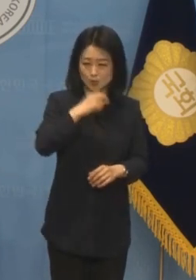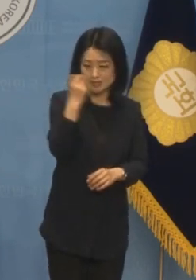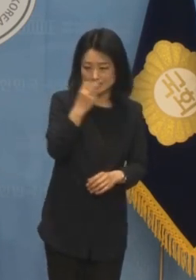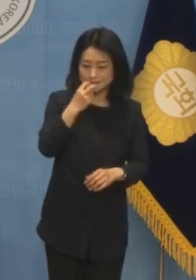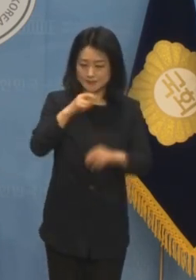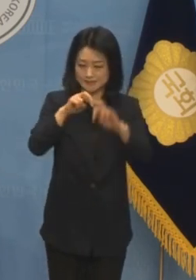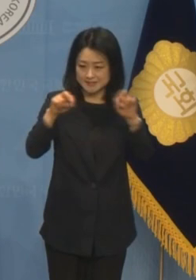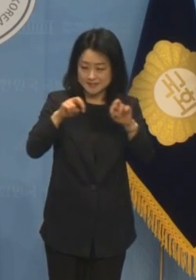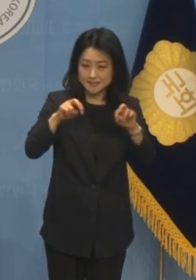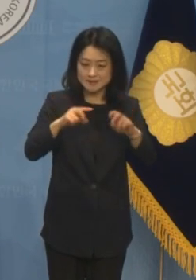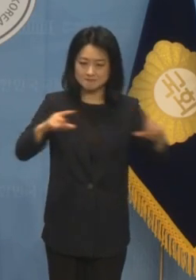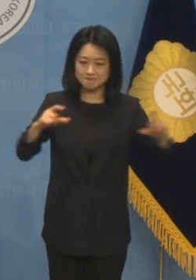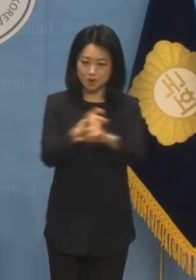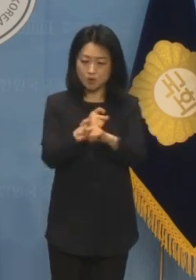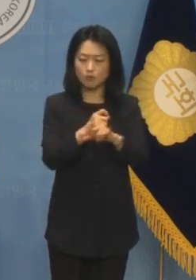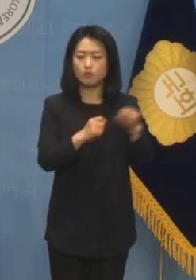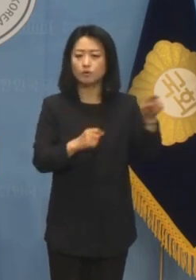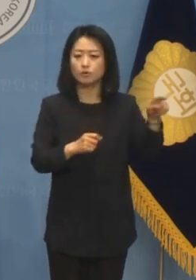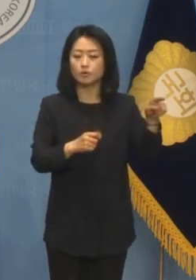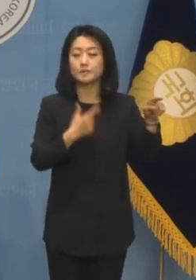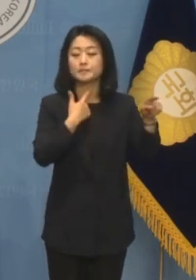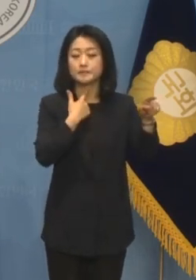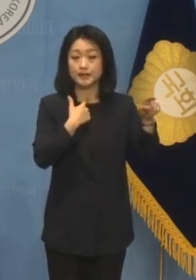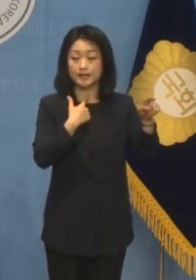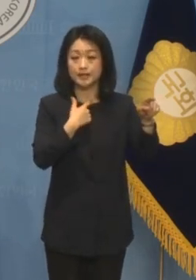올리며 보복을 자행하고 있습니다.